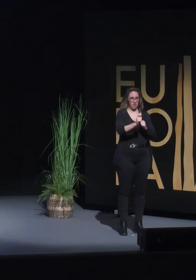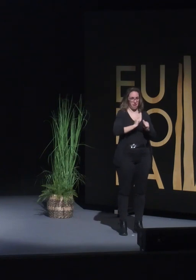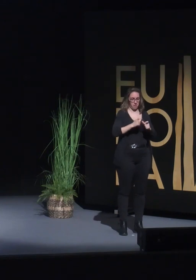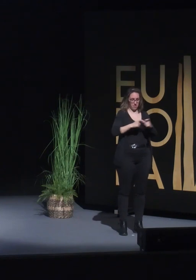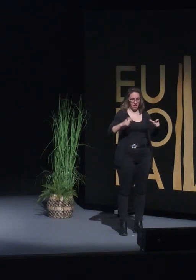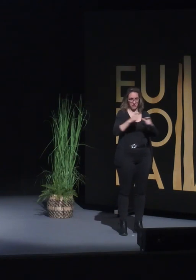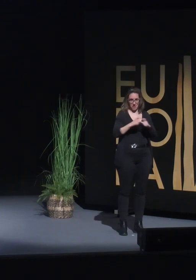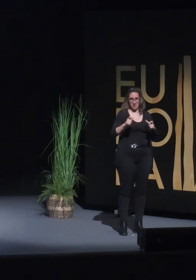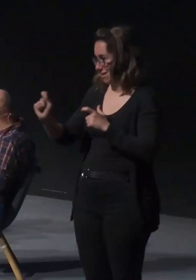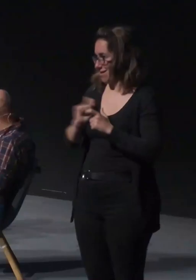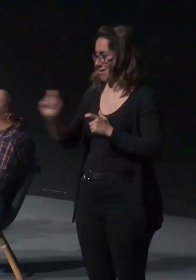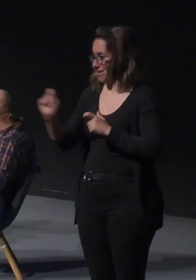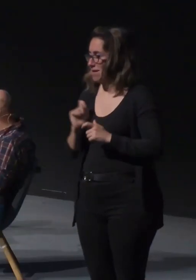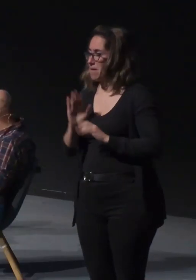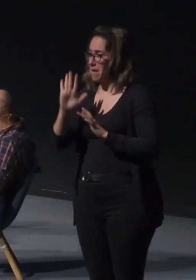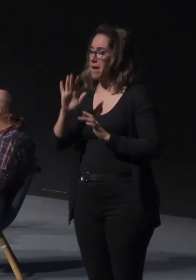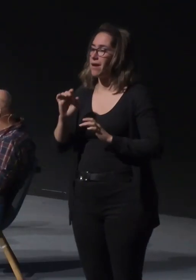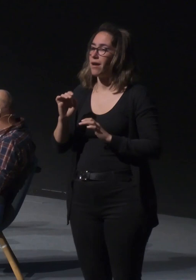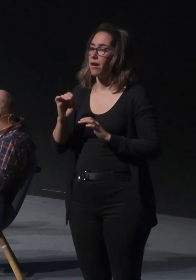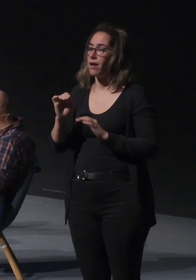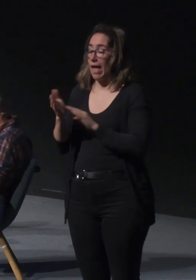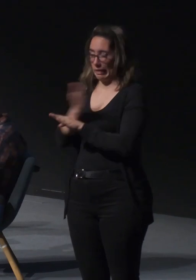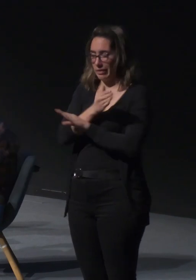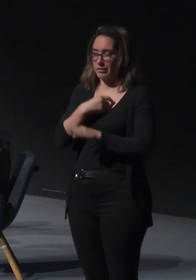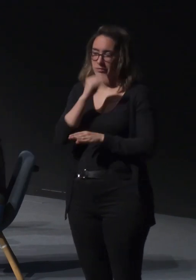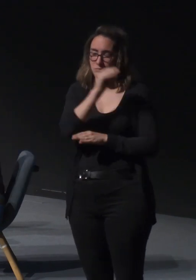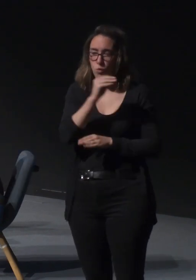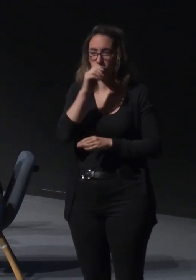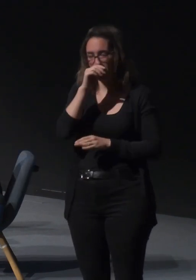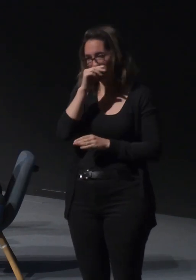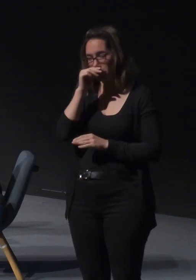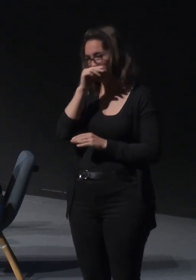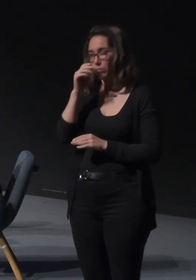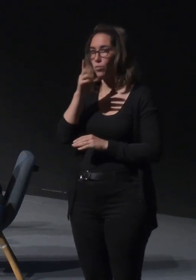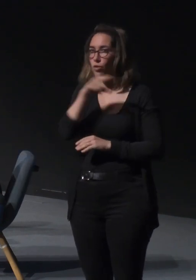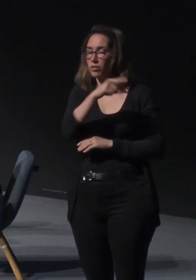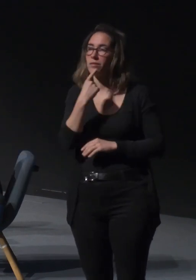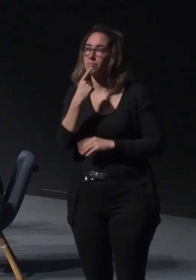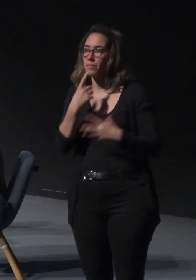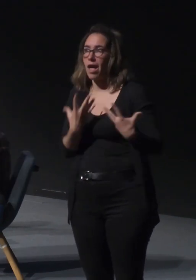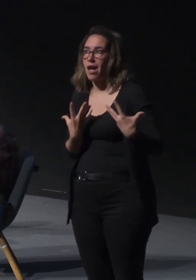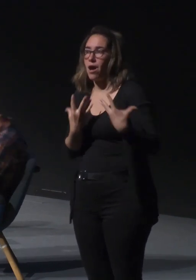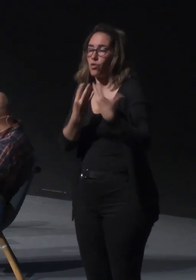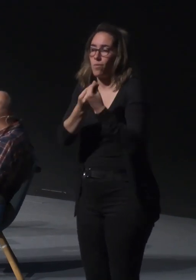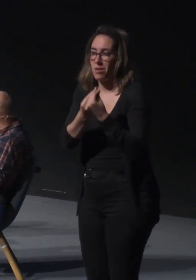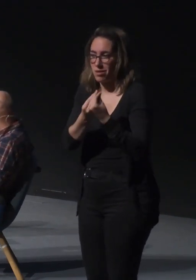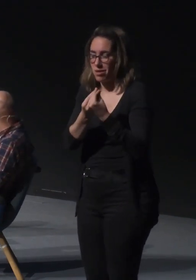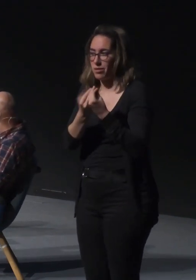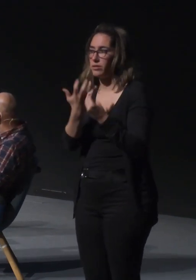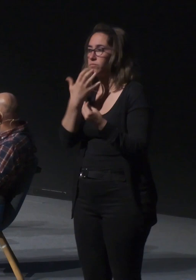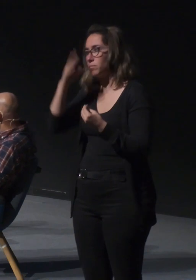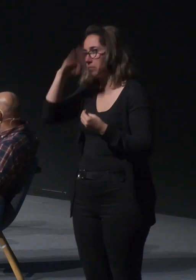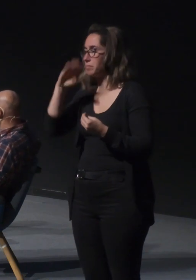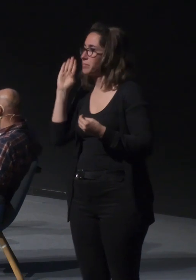primeras tarjeticas, venga, y en relación con algo que decías de cómo acompañar con el tema de los adolescentes que mencionabas